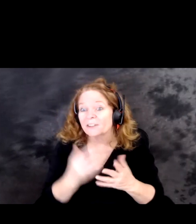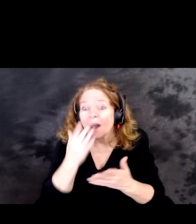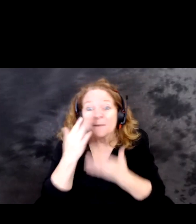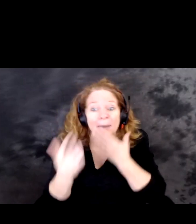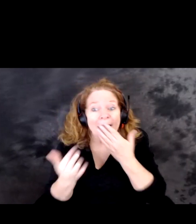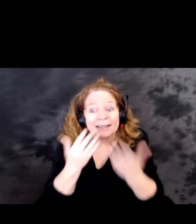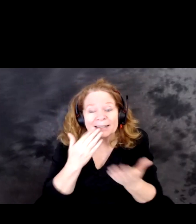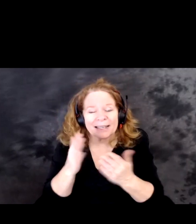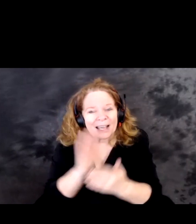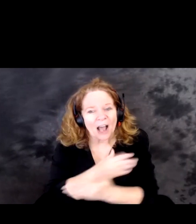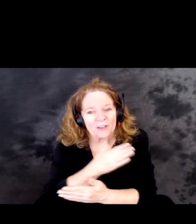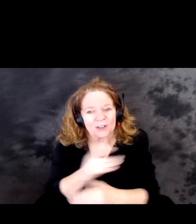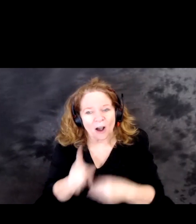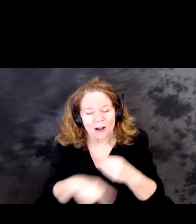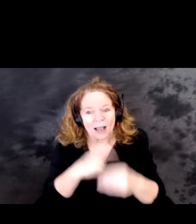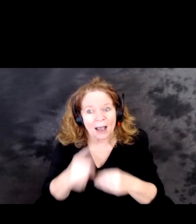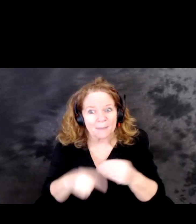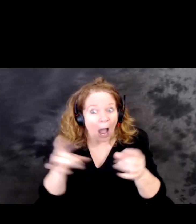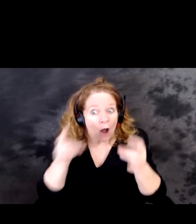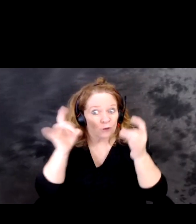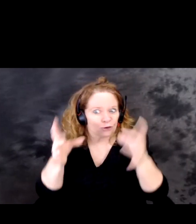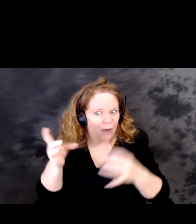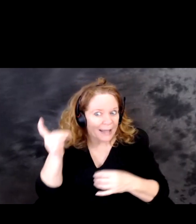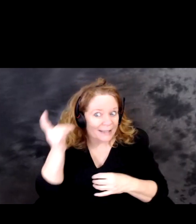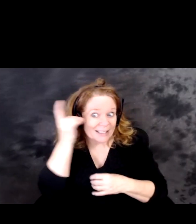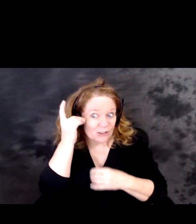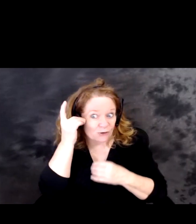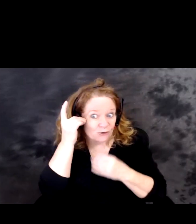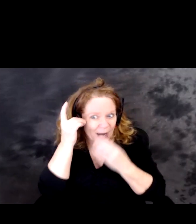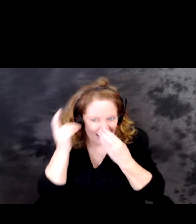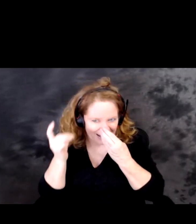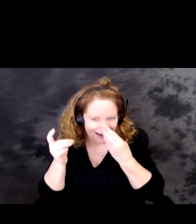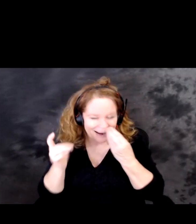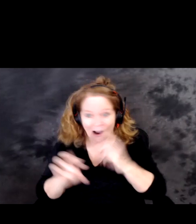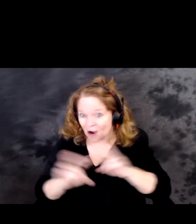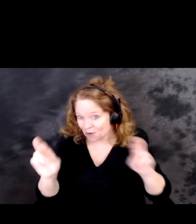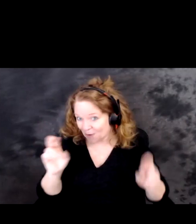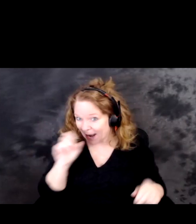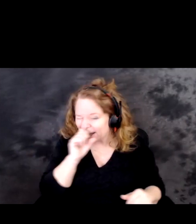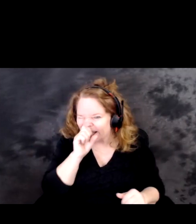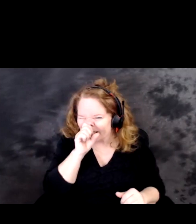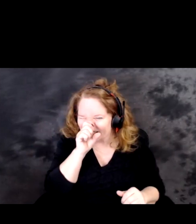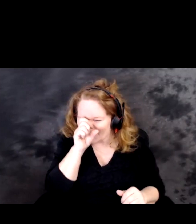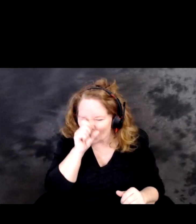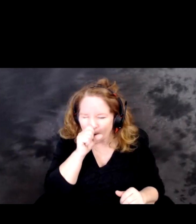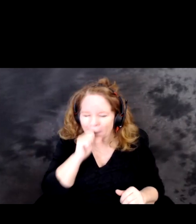Comenzaremos con nuestra canción de Drastic Drake. ¿Están listos?